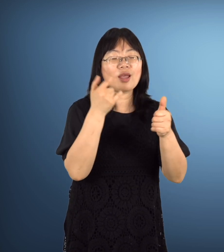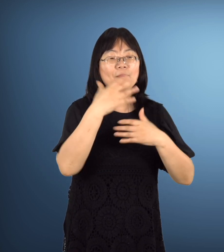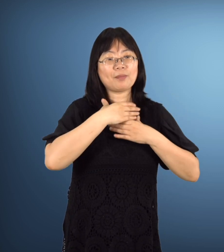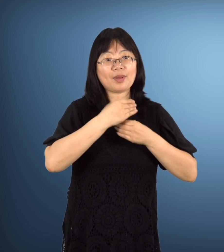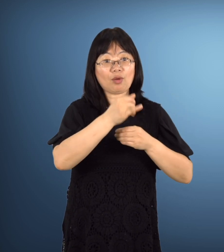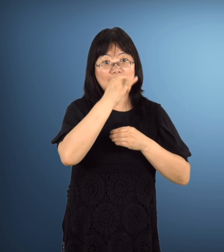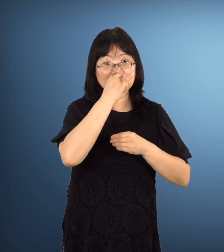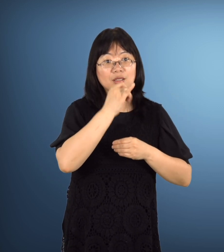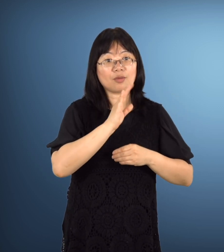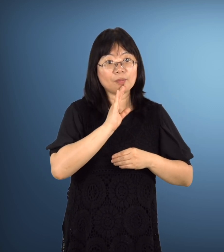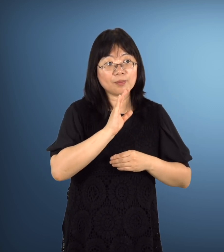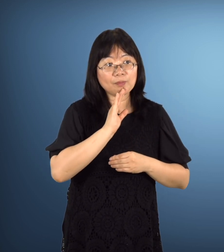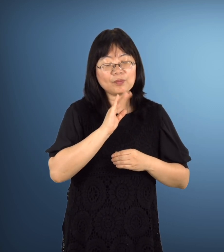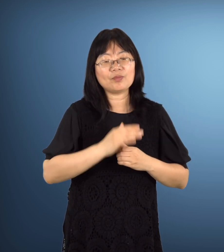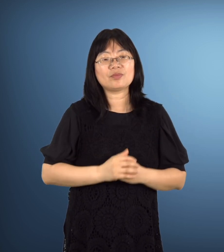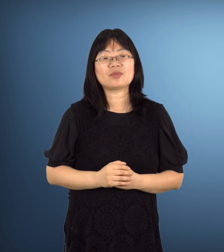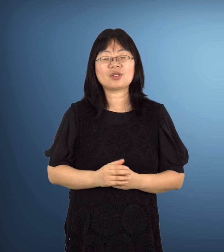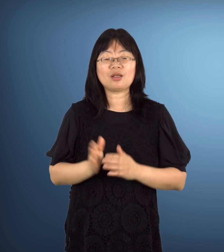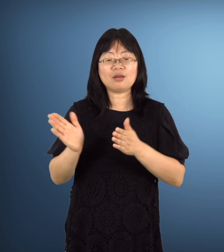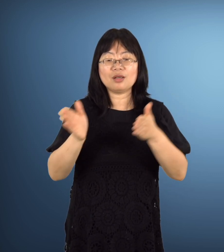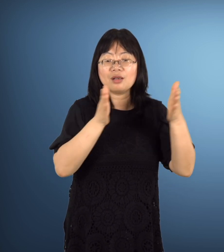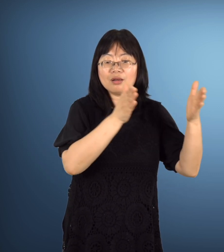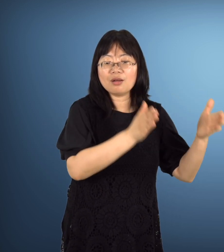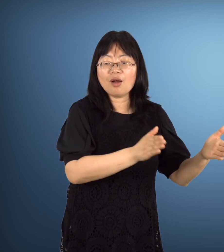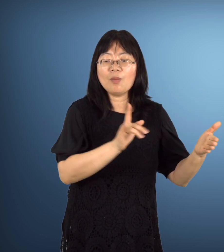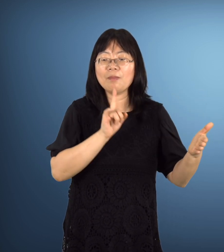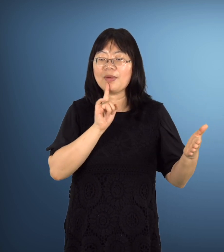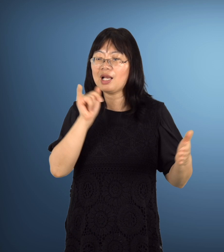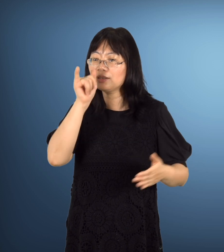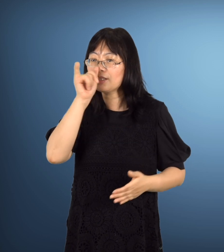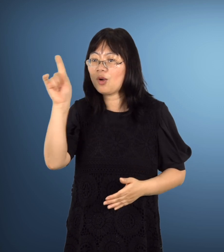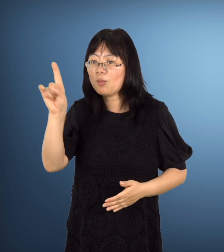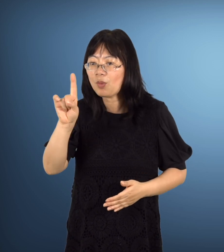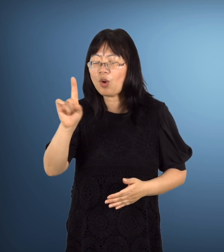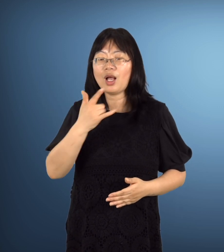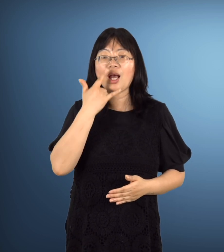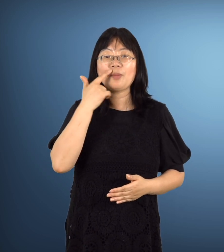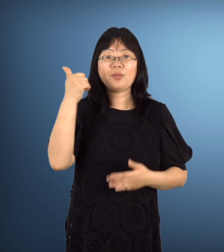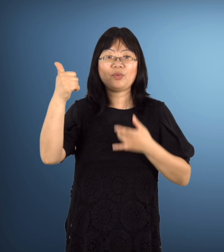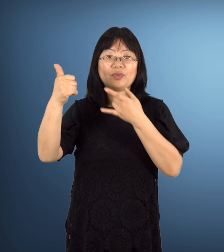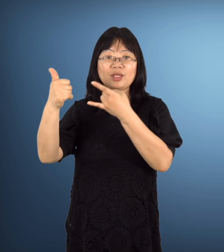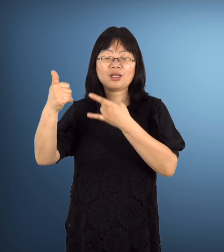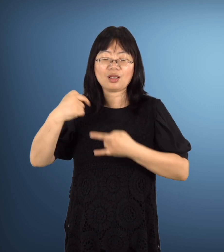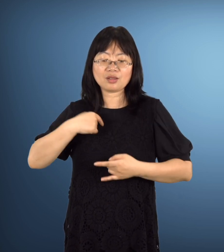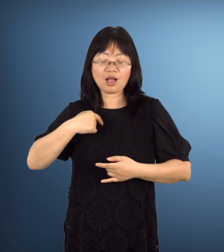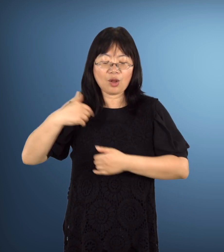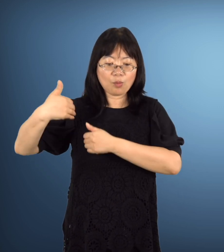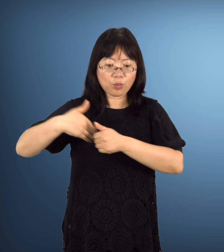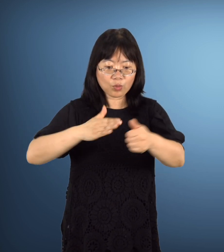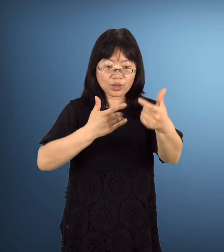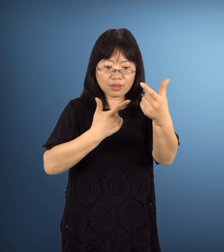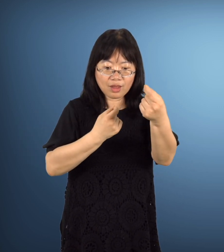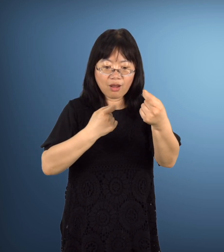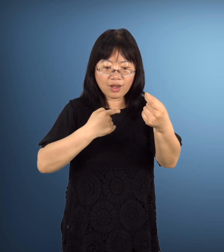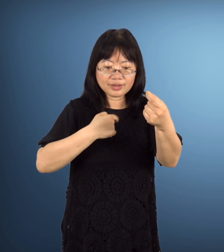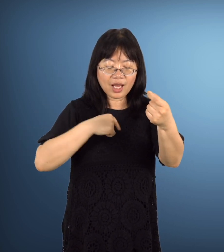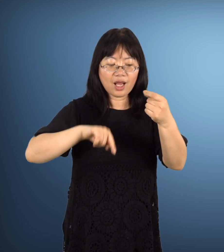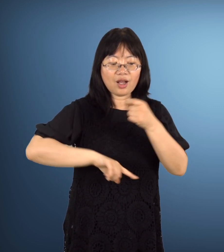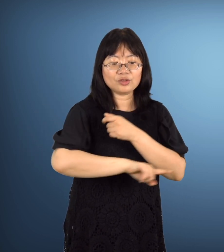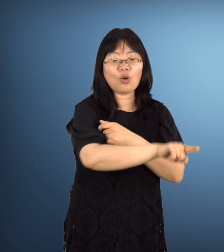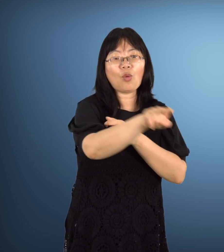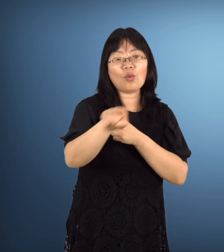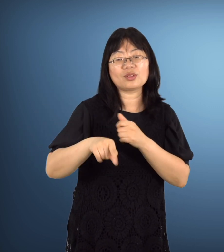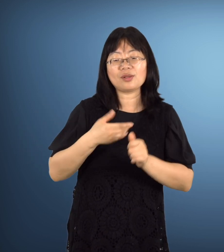평강이 있을지어다. 그리고 뭐라 그러죠? 아버지께서 나를 보낸 것 같이 나도